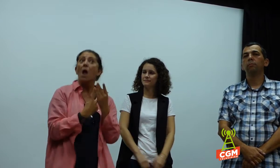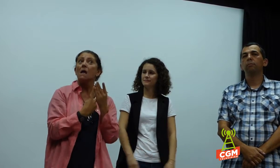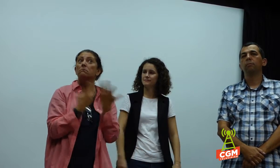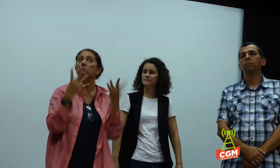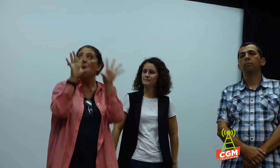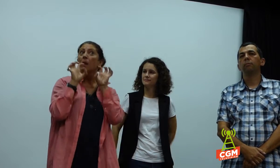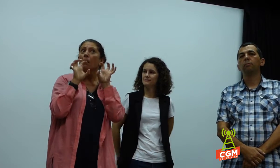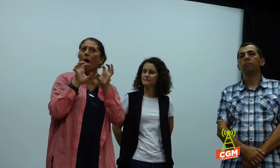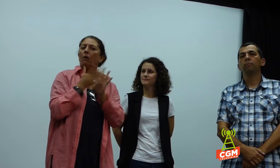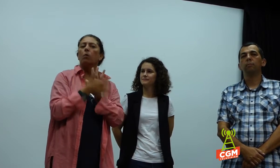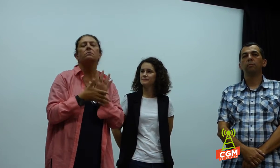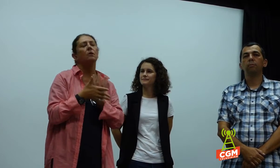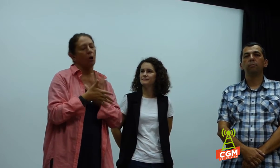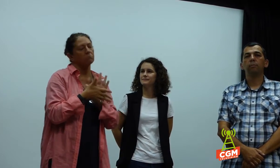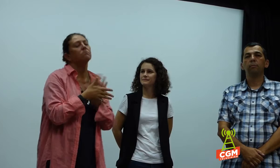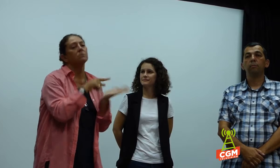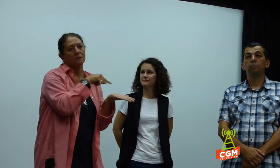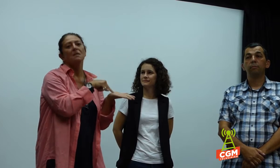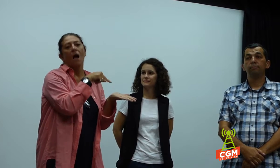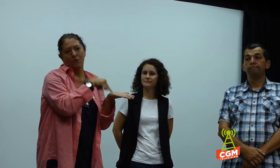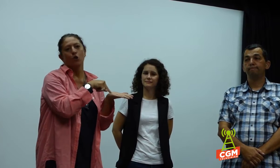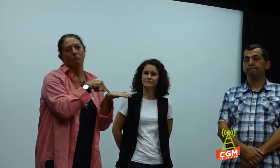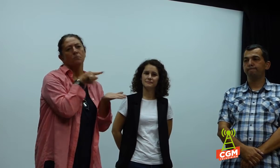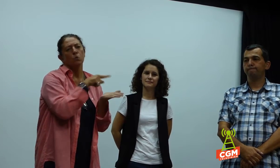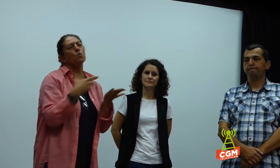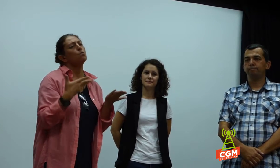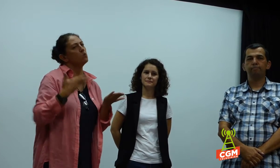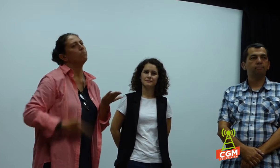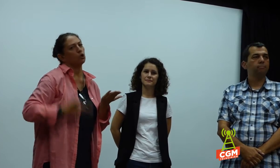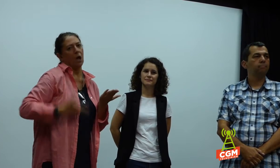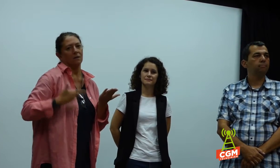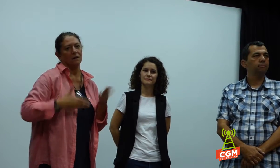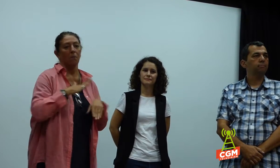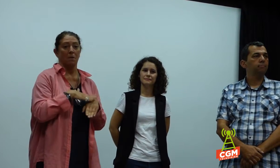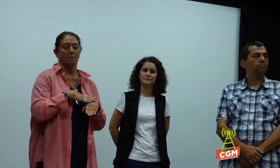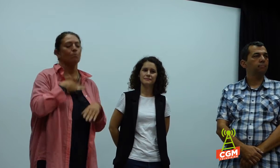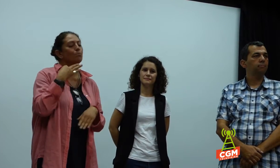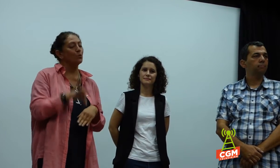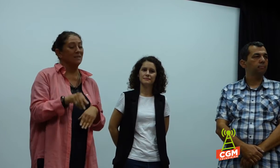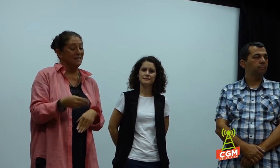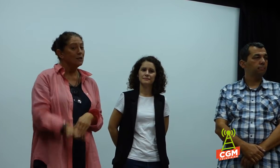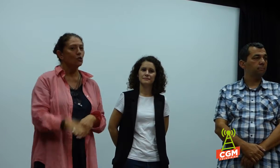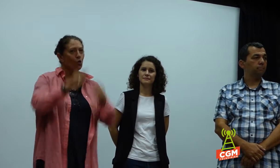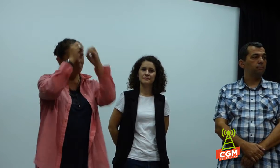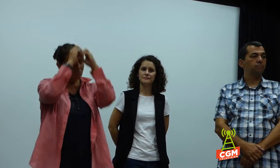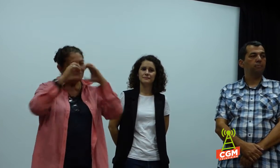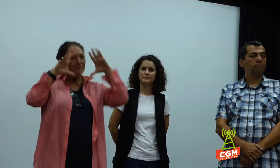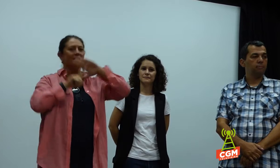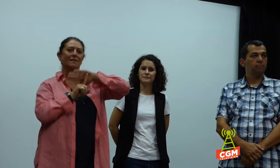seguir. Igual que está el bilingüismo con el inglés, estamos exigiendo que se implante el bilingüismo con la lengua de signos.